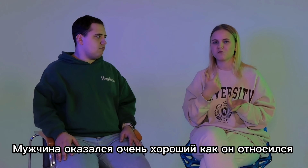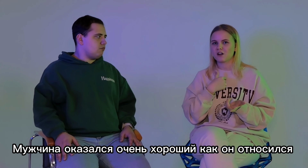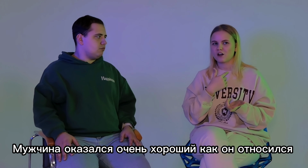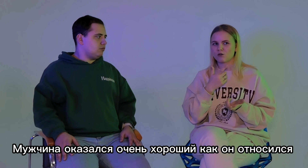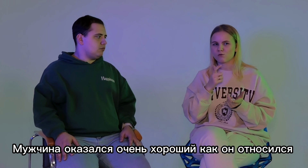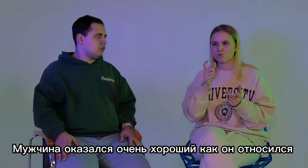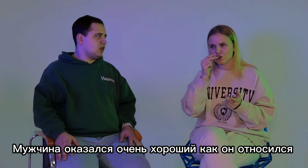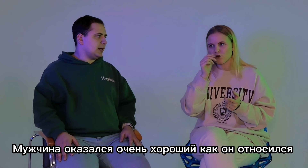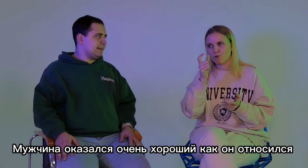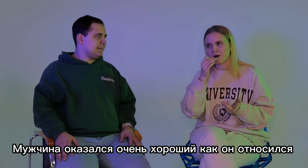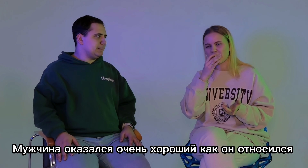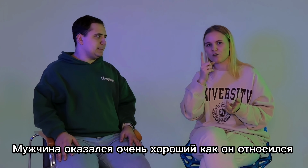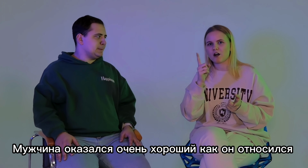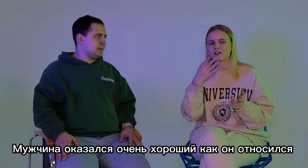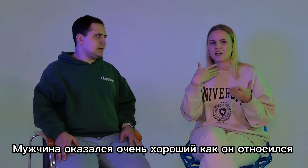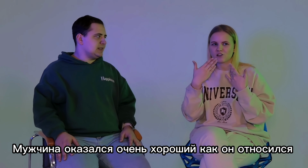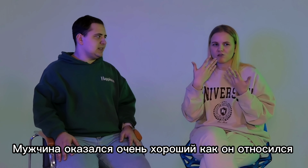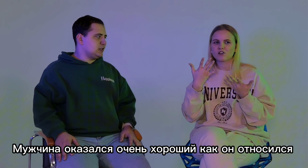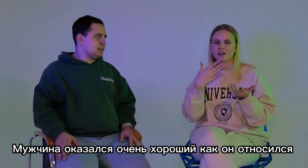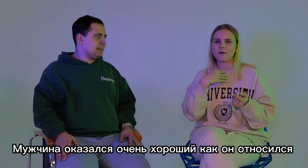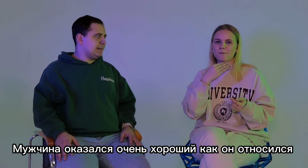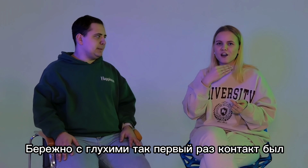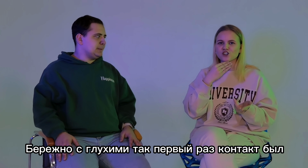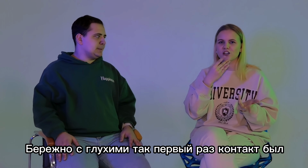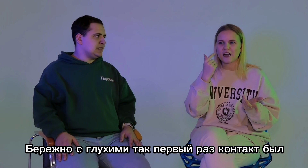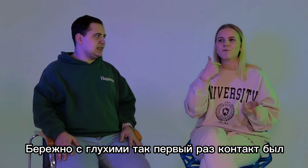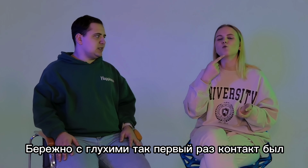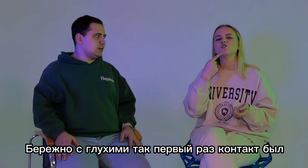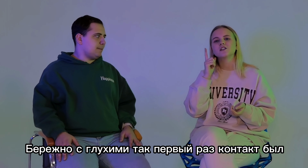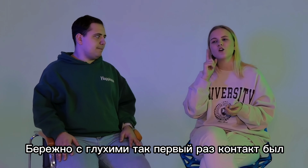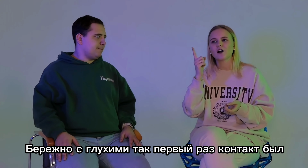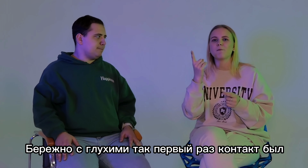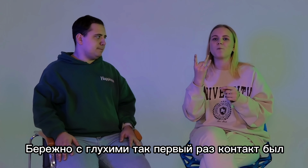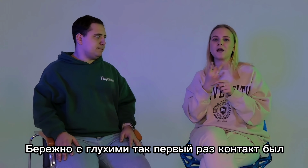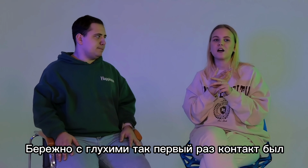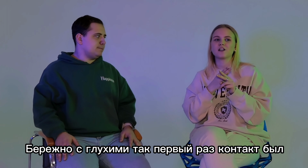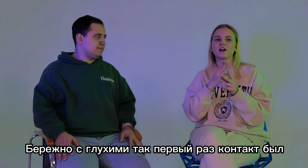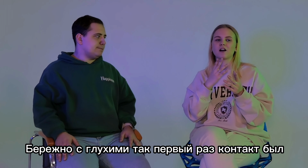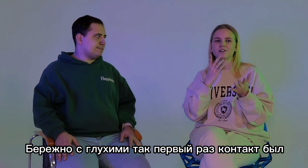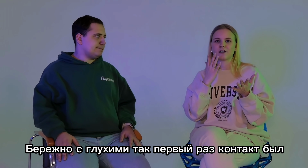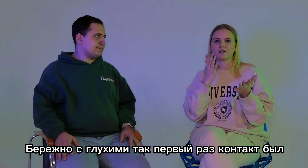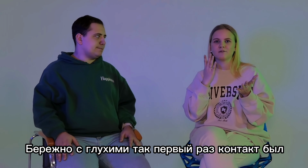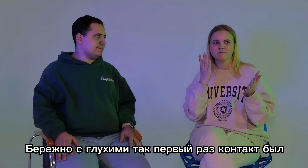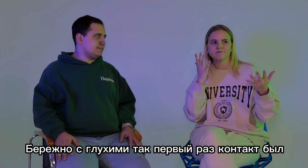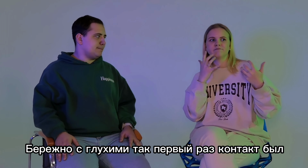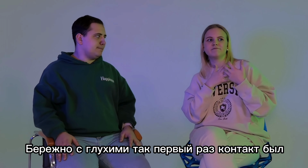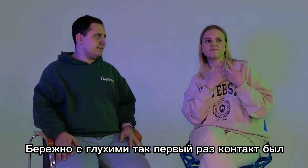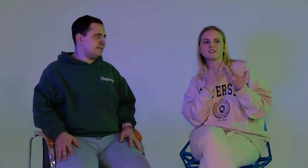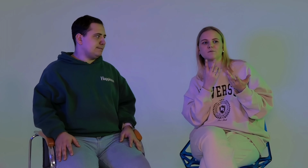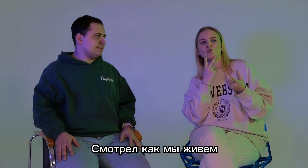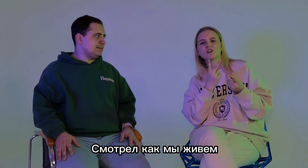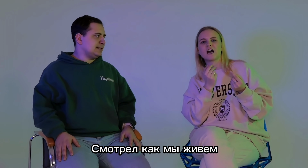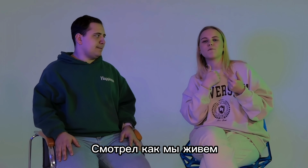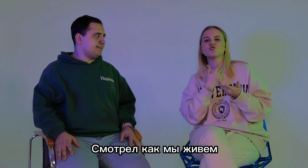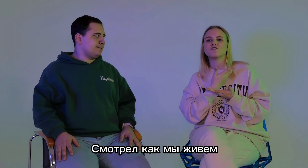мне, мужчина покупал, он как относился к нам первый, она мы пришли, он как бы первый, это Смотрит, как мы